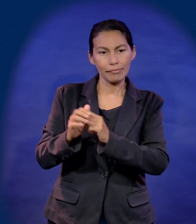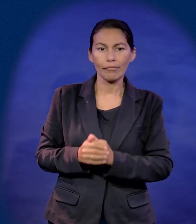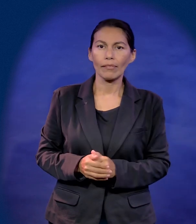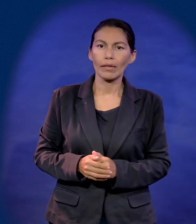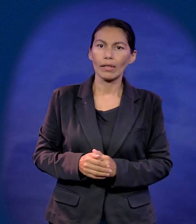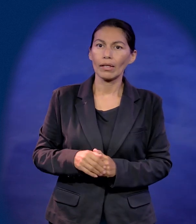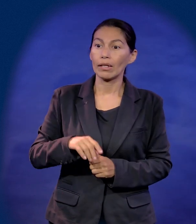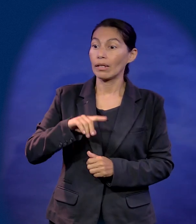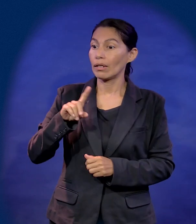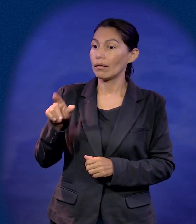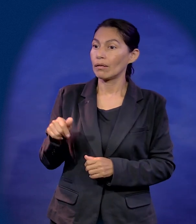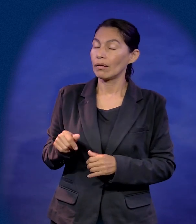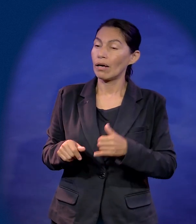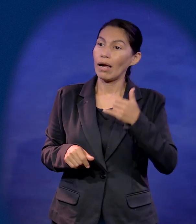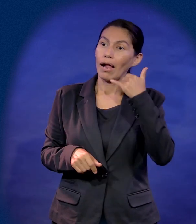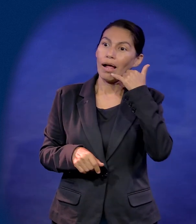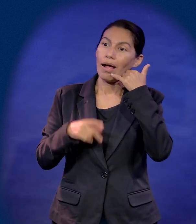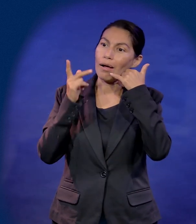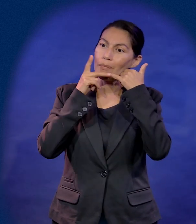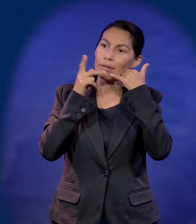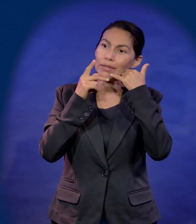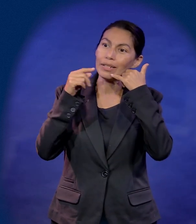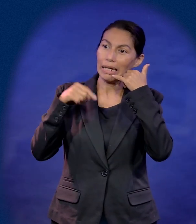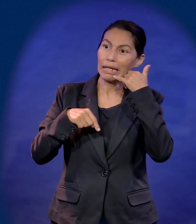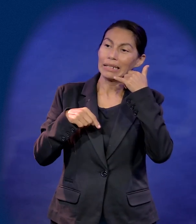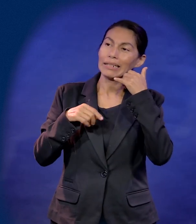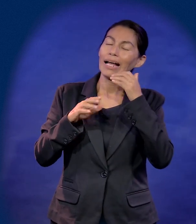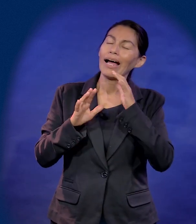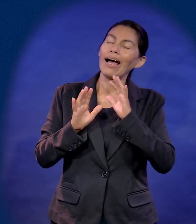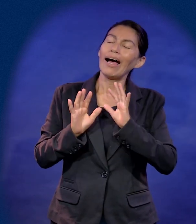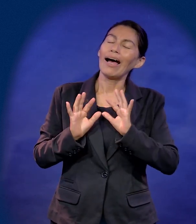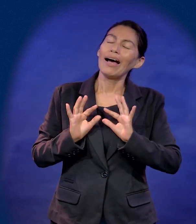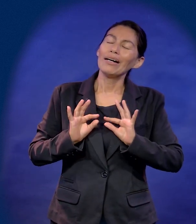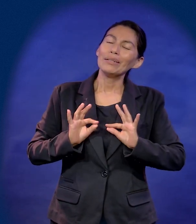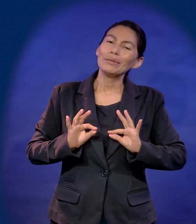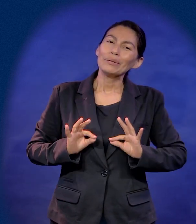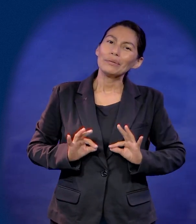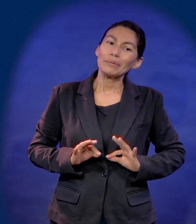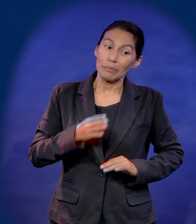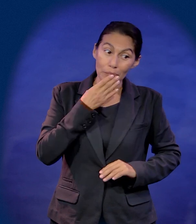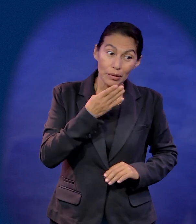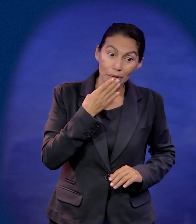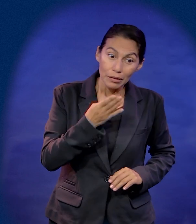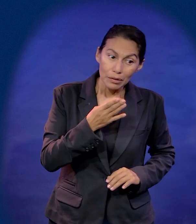dije. Al rato me habla, me dice, pastor, aquí está.